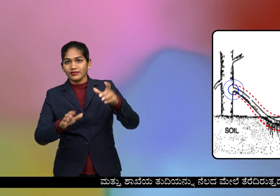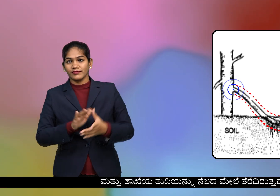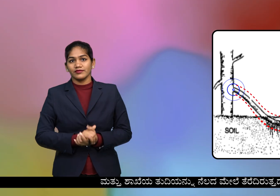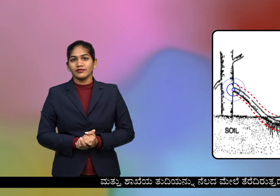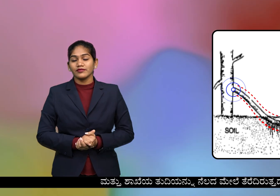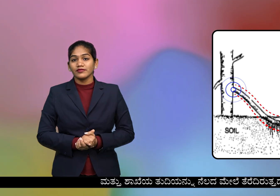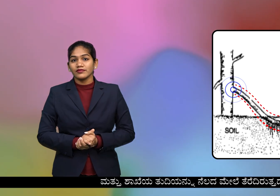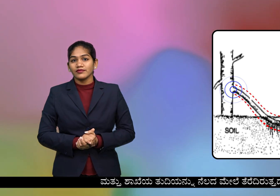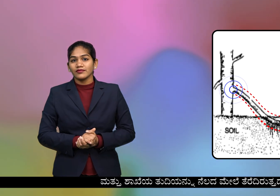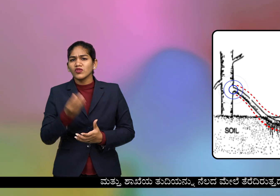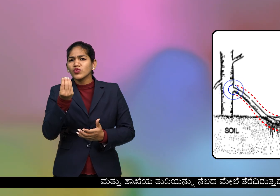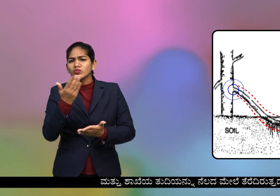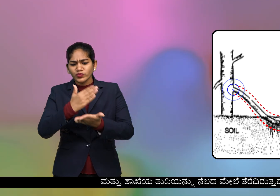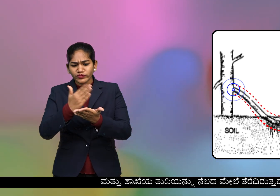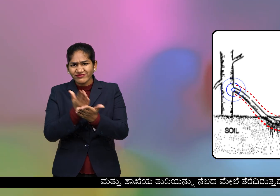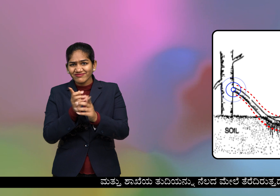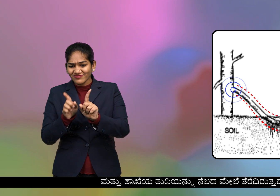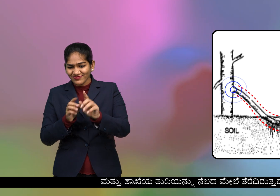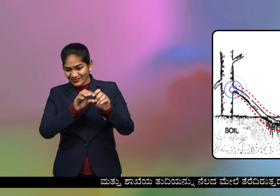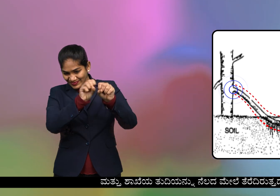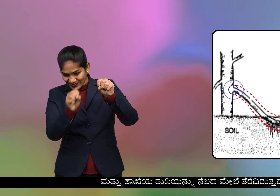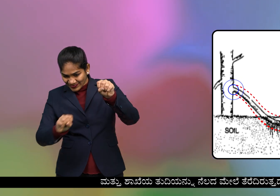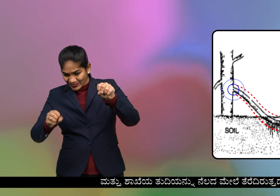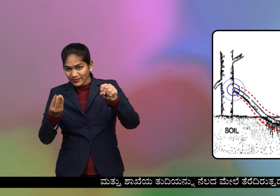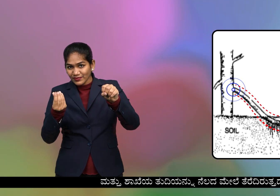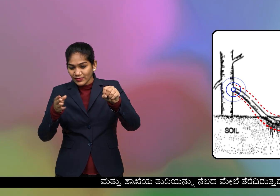ಮತ್ತು ಶಾಖೆಯ ತುದಿಯನ್ನು ನೆಲದ ಮೇಲೆ ತೆರೆದಿರುತ್ತೆ.